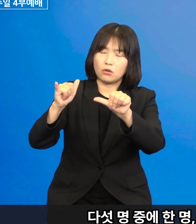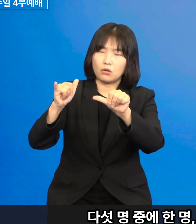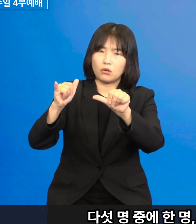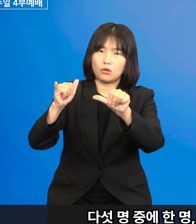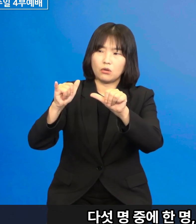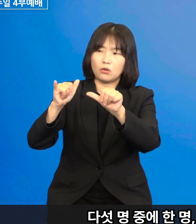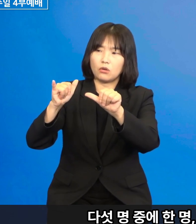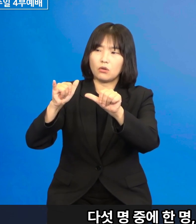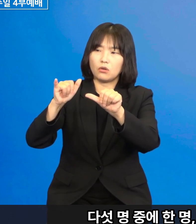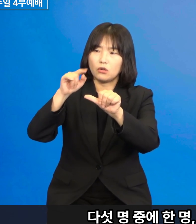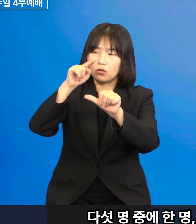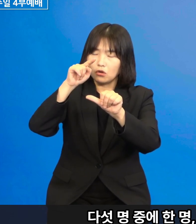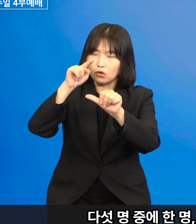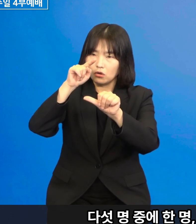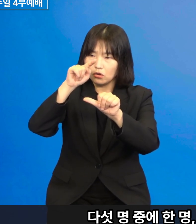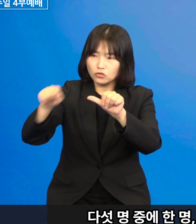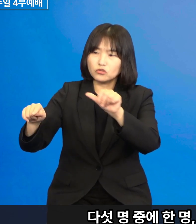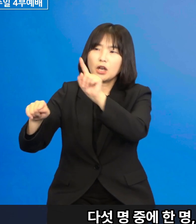교회는 없으시죠?